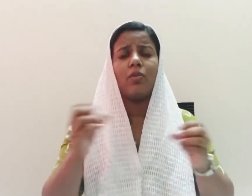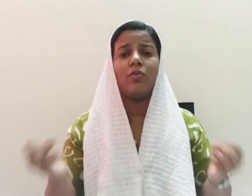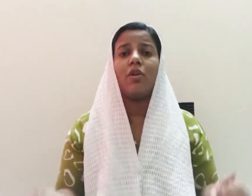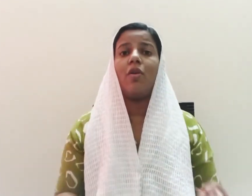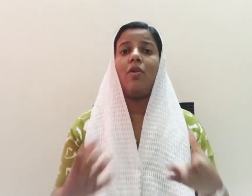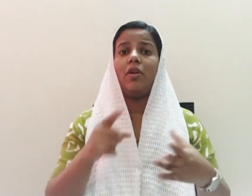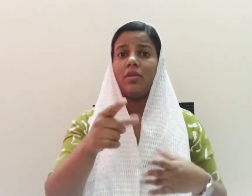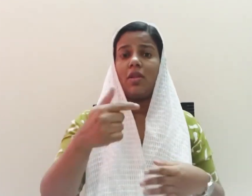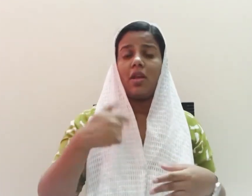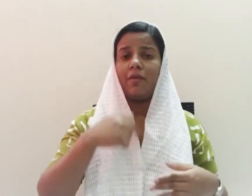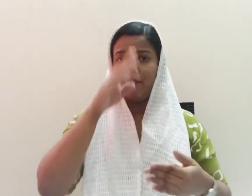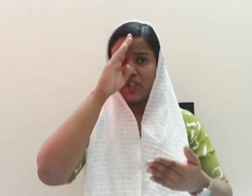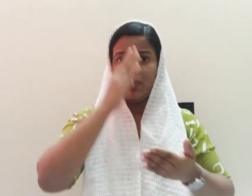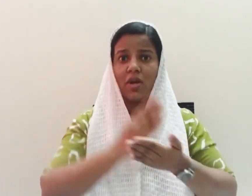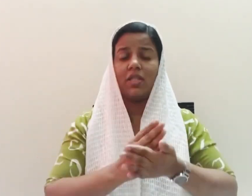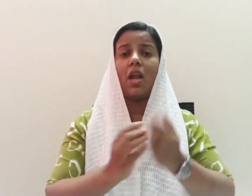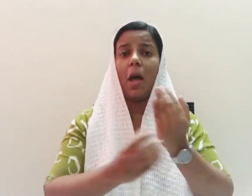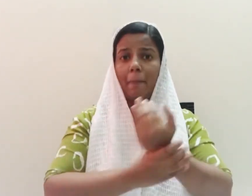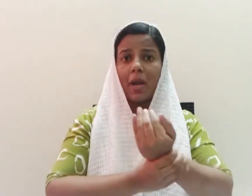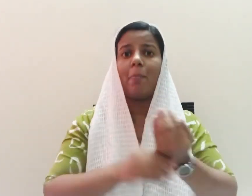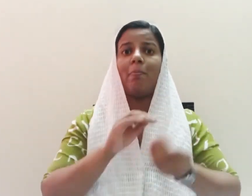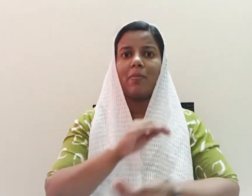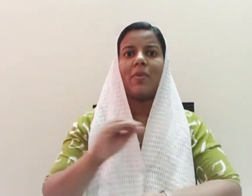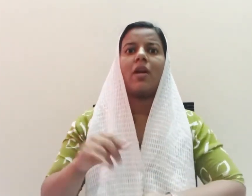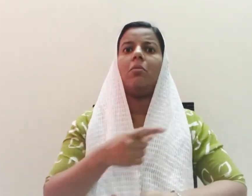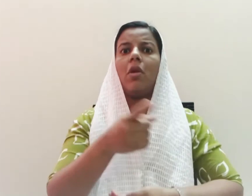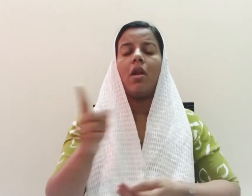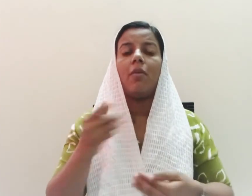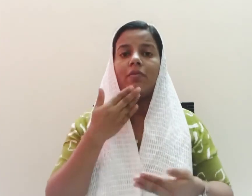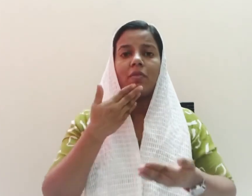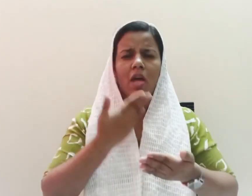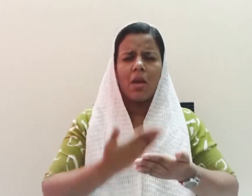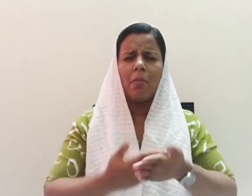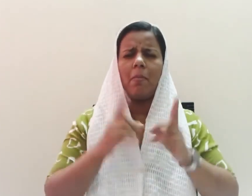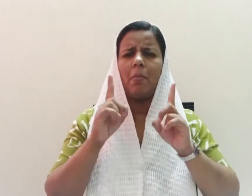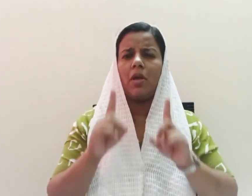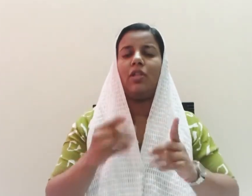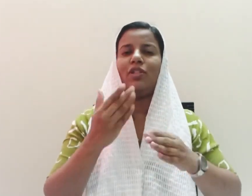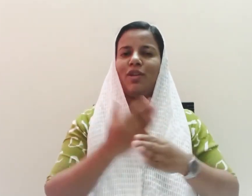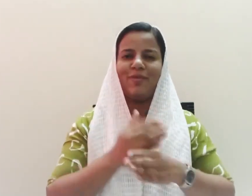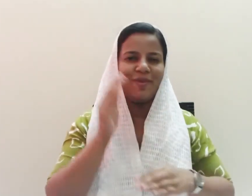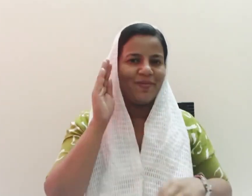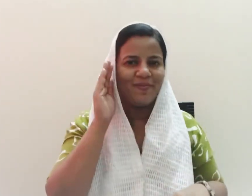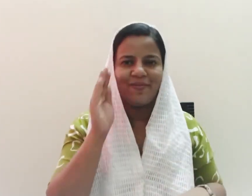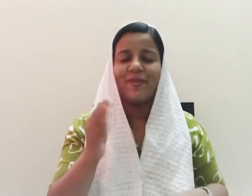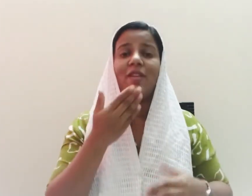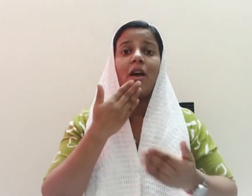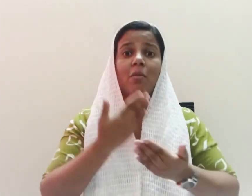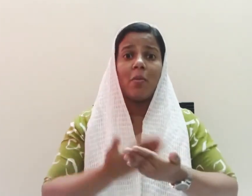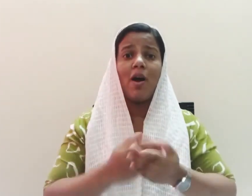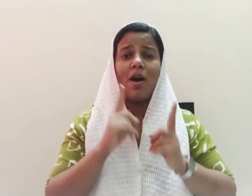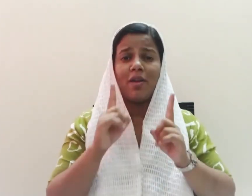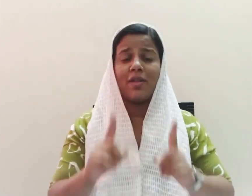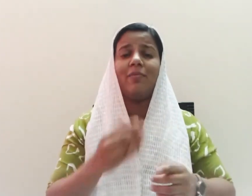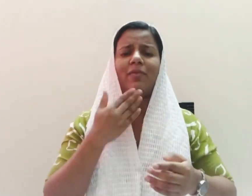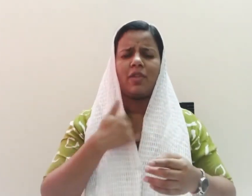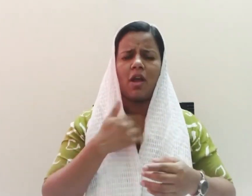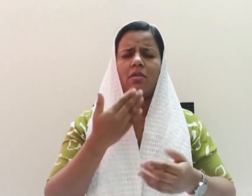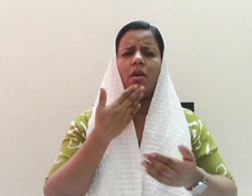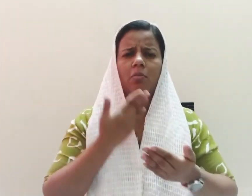ഞാനും നിങ്ങളും വിശ്വാസത്താൽ അബ്രഹാമിൻ്റെ സന്തതിയെ. നമ്മളെന്തായിത്തീരണം? നന്മ മാത്രമേ ചെയ്യാവുള്ളൂ കേട്ടോ, നന്മ മാത്രം. പറഞ്ഞേട്ടെ, ഞാൻ നന്മ